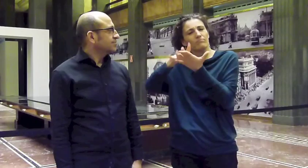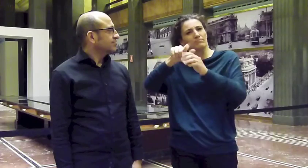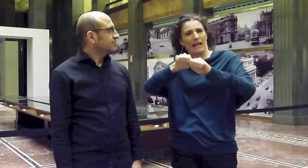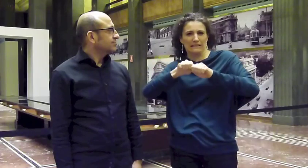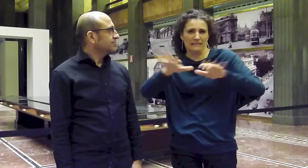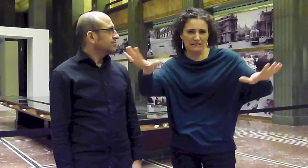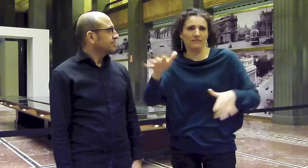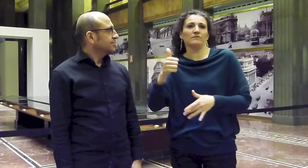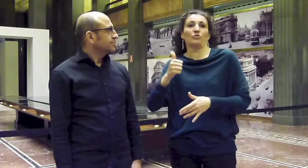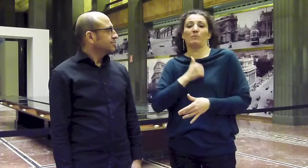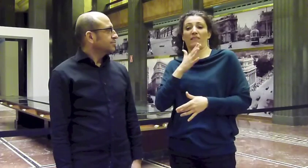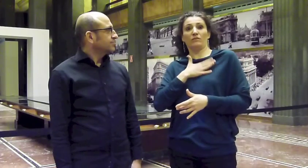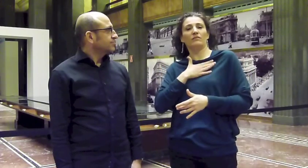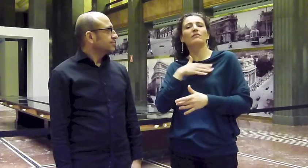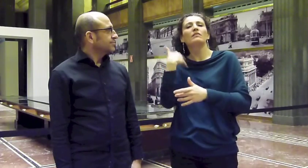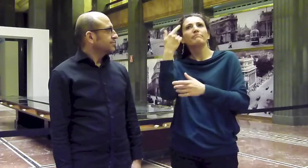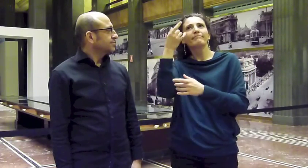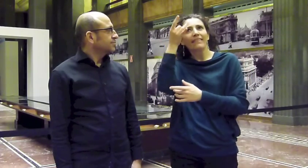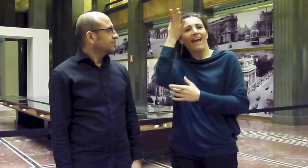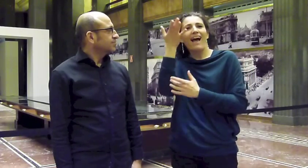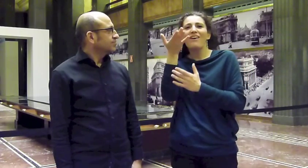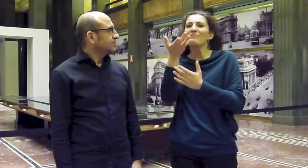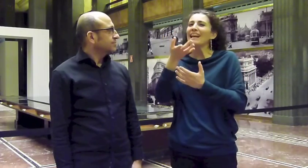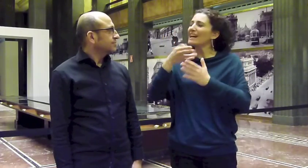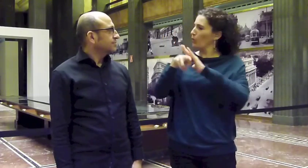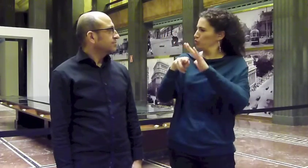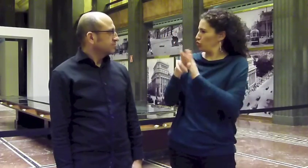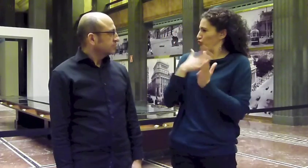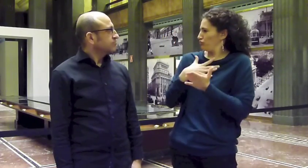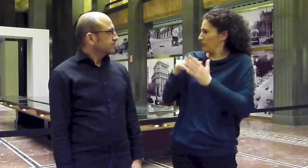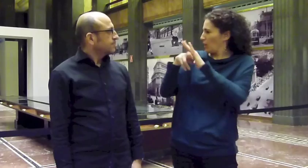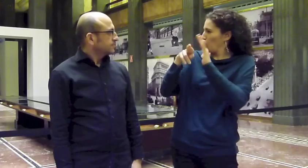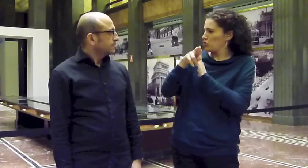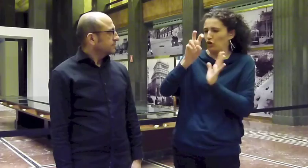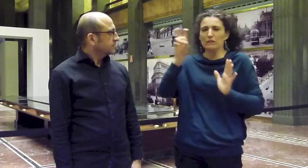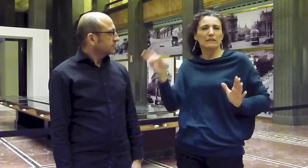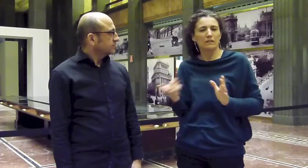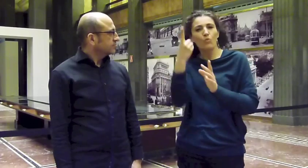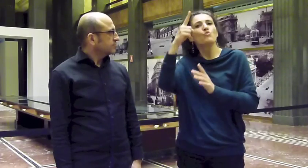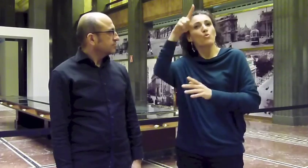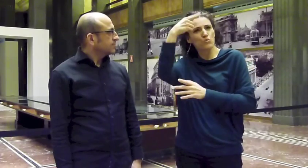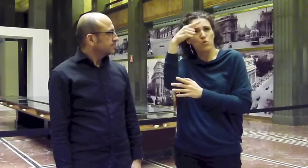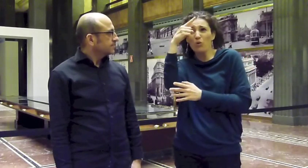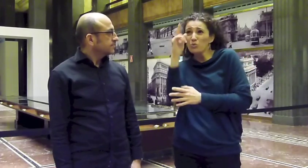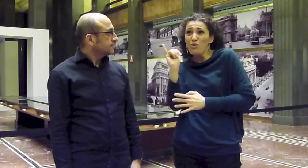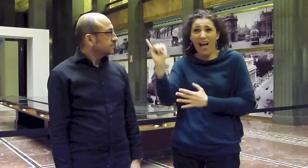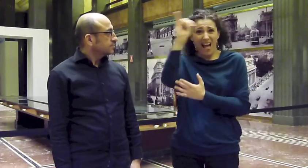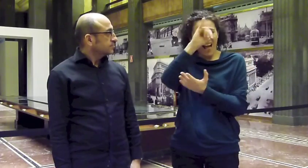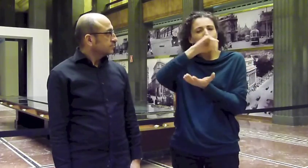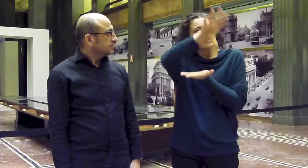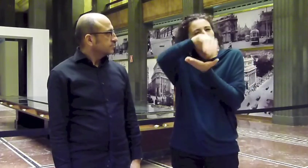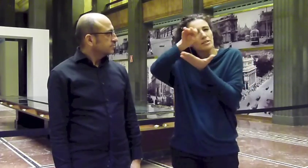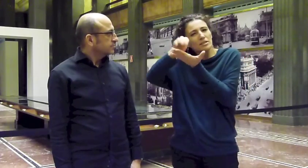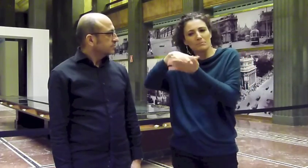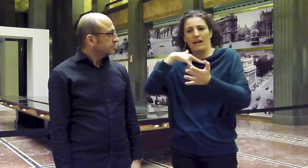distintas culturas. Hemos hecho una recopilación de qué tipo de cultura hay en este momento para que los recursos con los que se cuenta en este